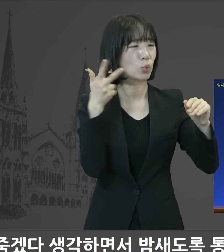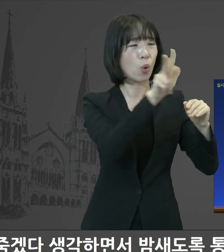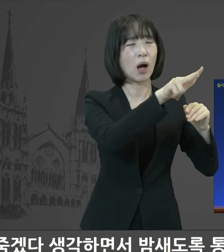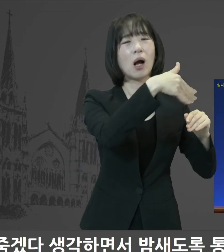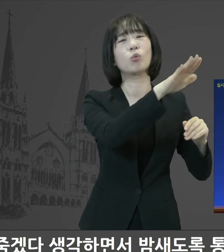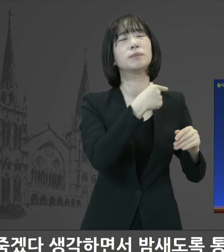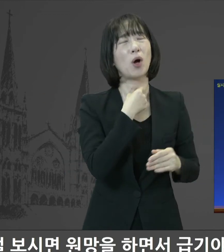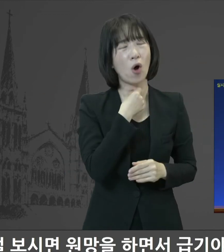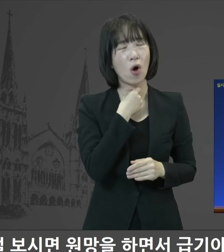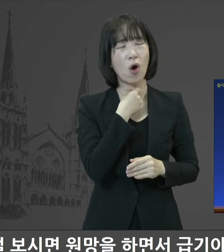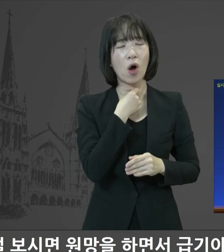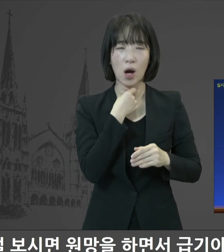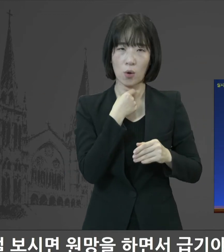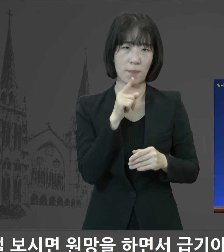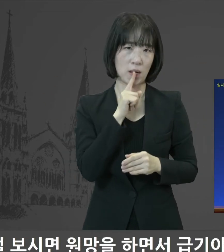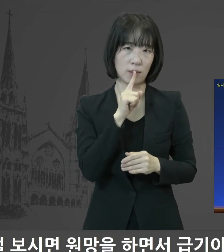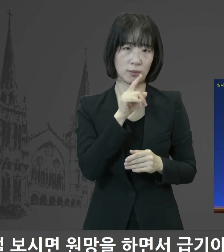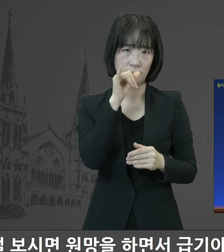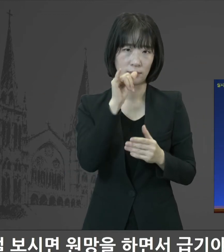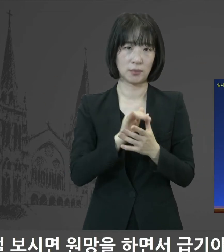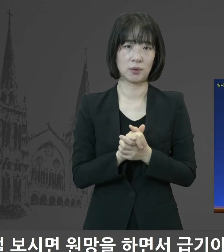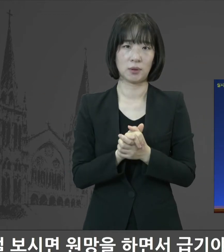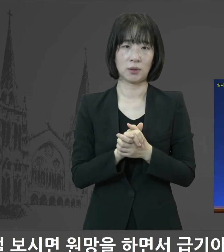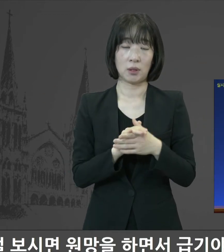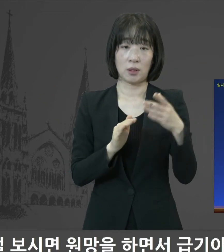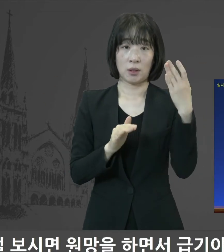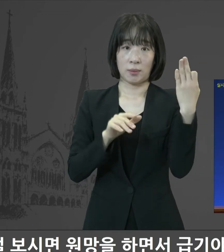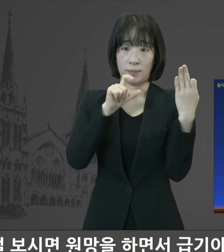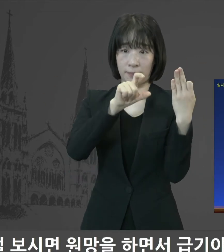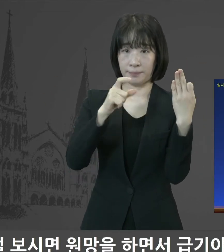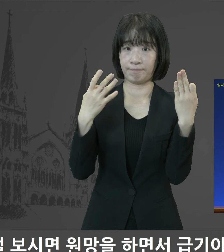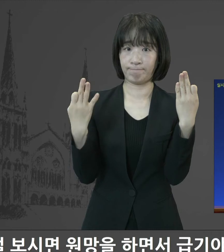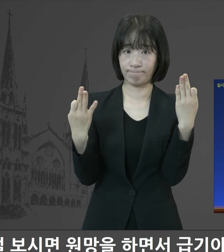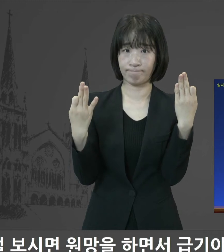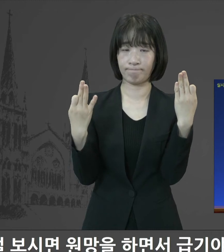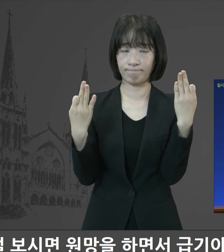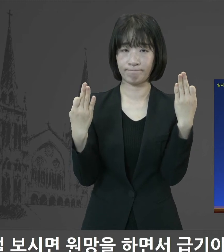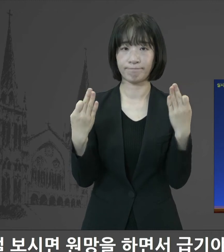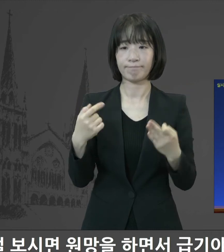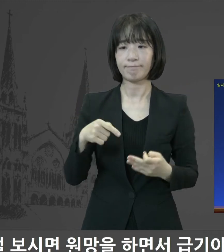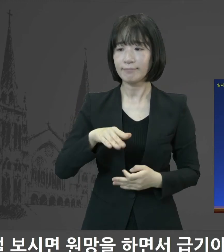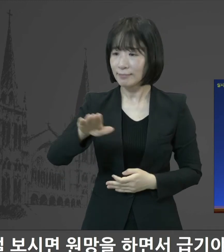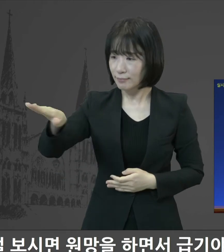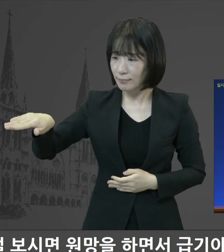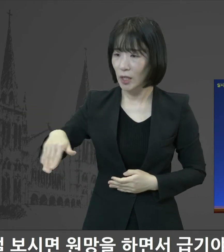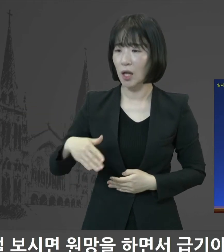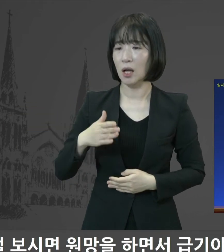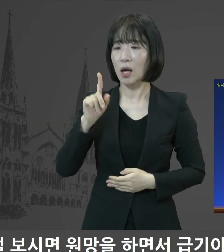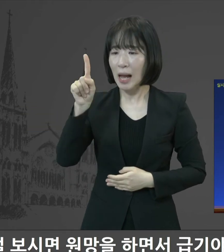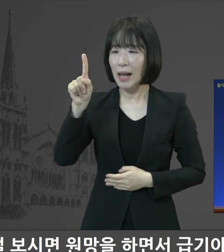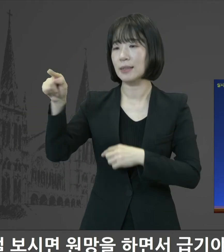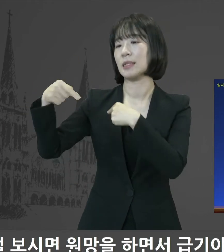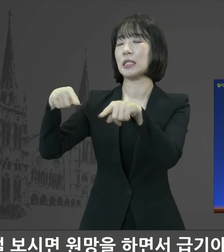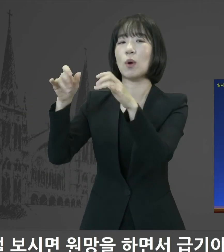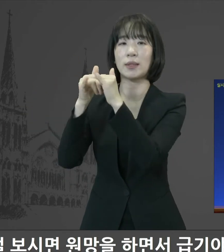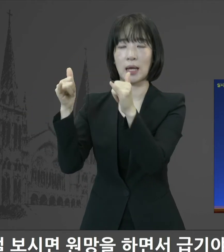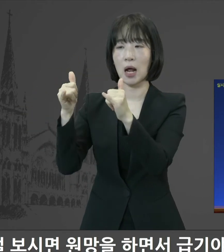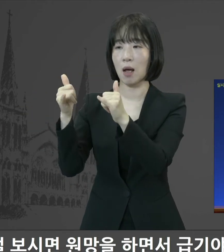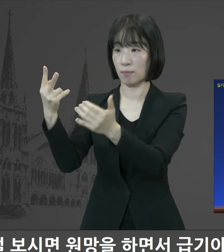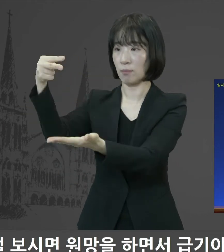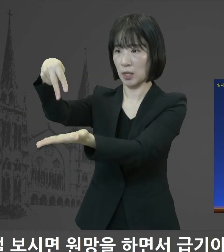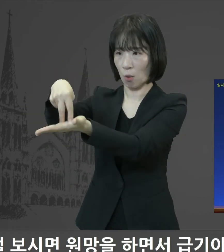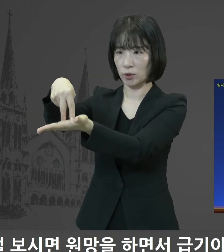일어납니다. 4절 보시기 바랍니다. 4절 읽으십시다. 이에 서로 말하되 우리가 한 지휘관을